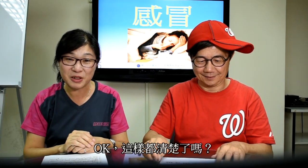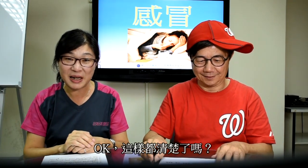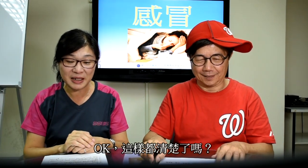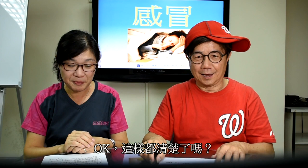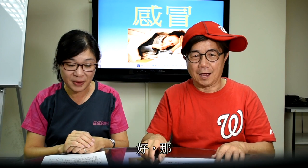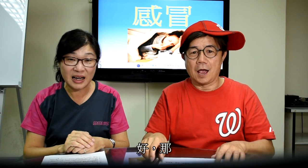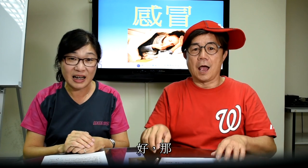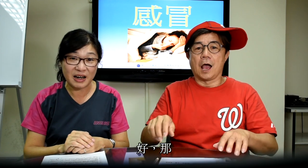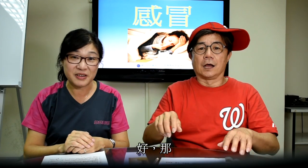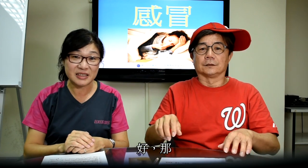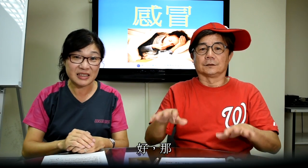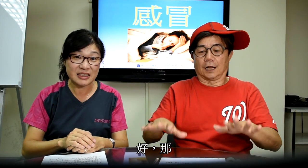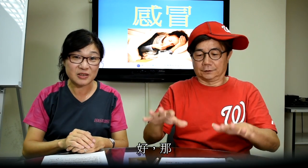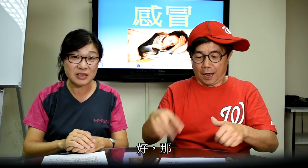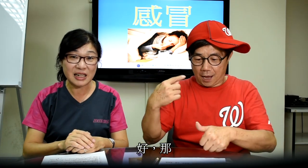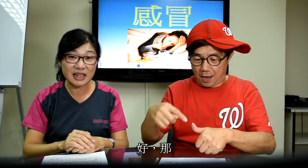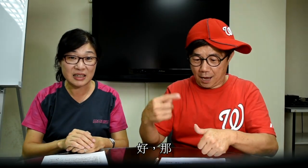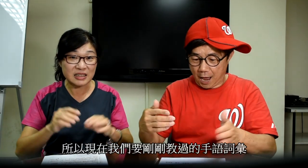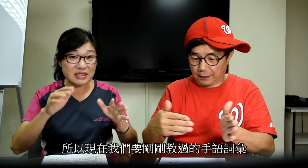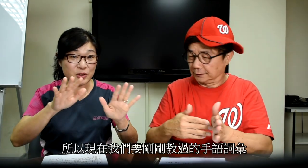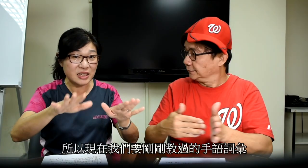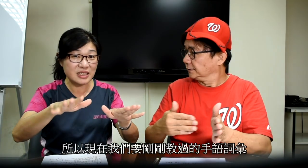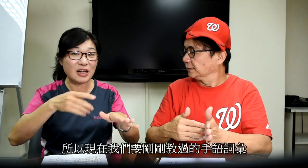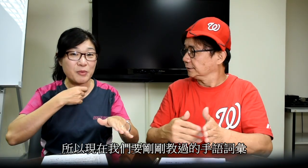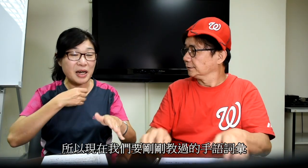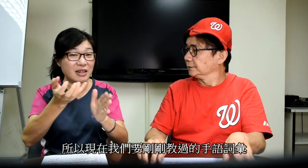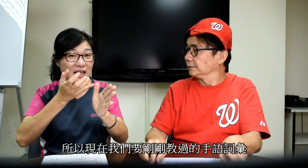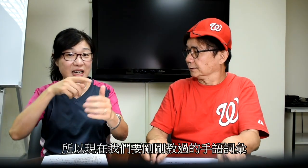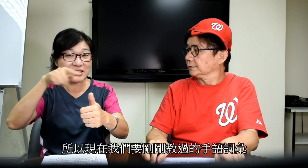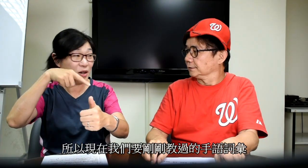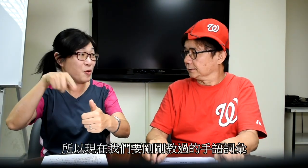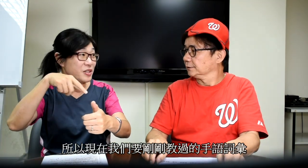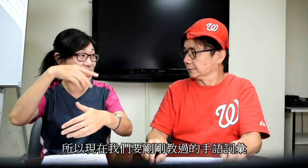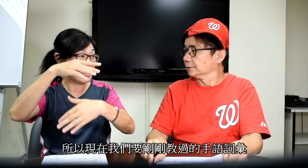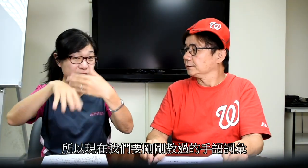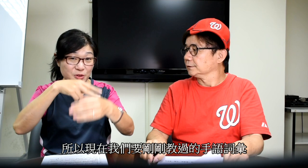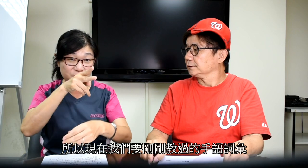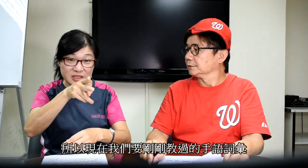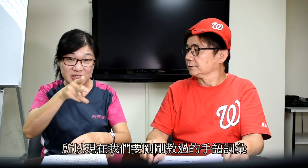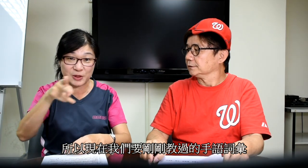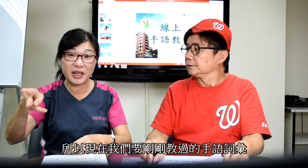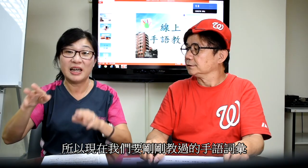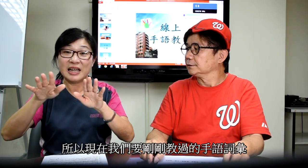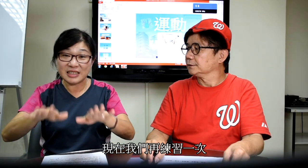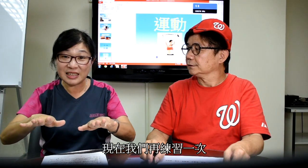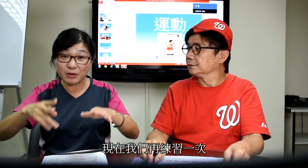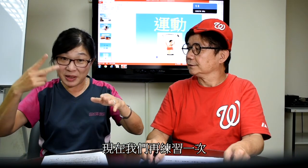了吗？好，那所以现在我们要刚刚教过的手语词汇，现在我们